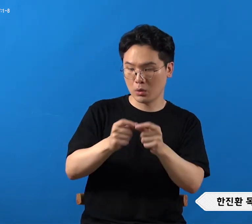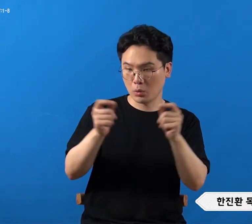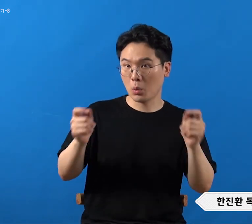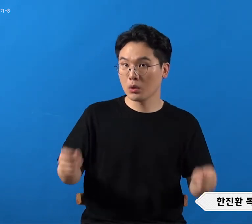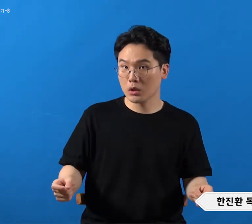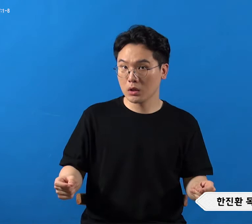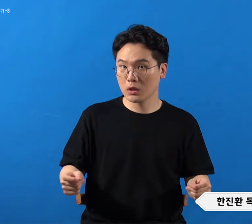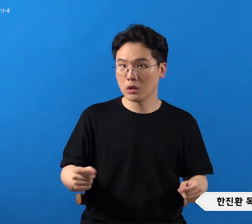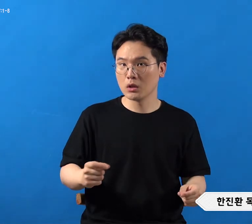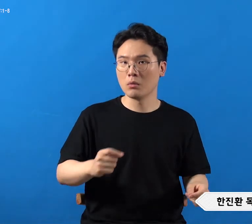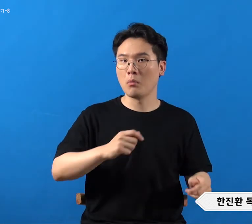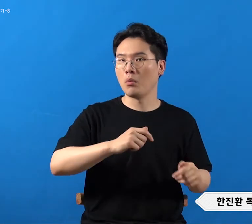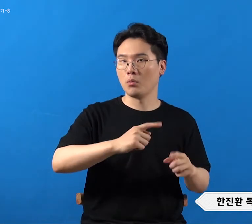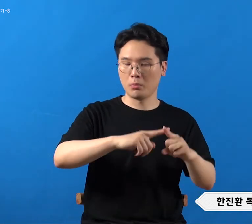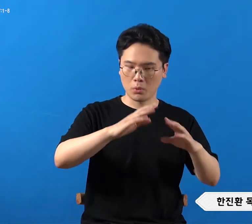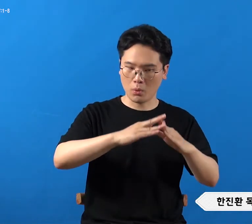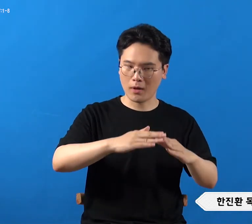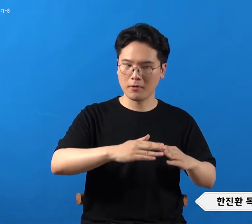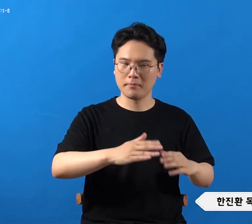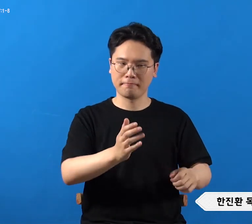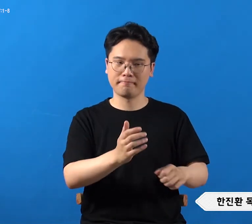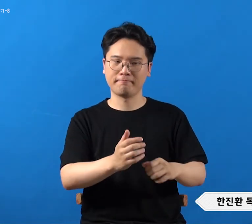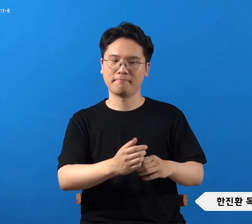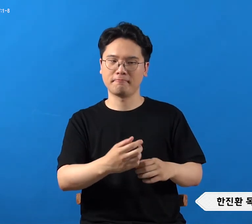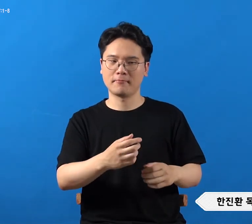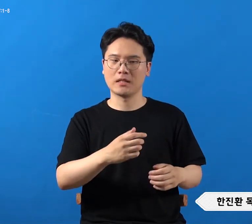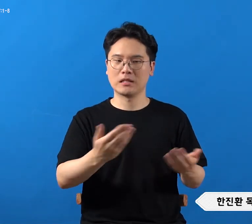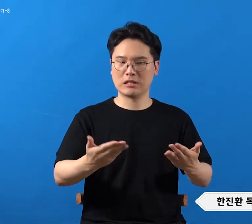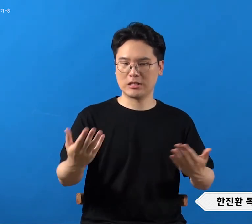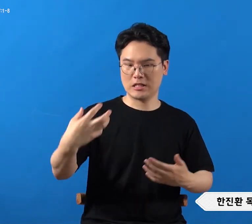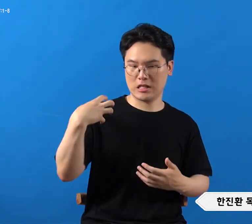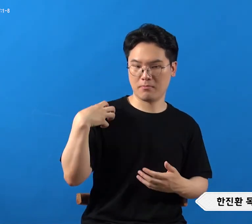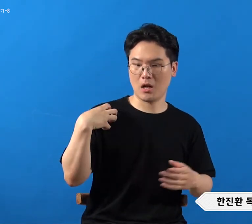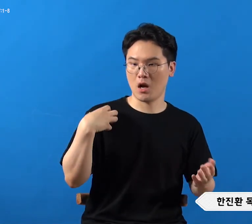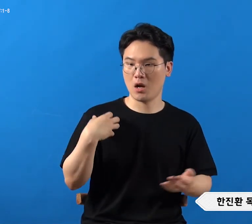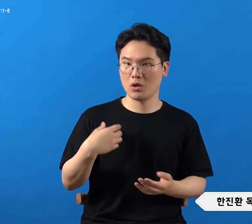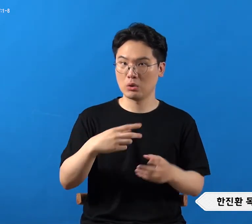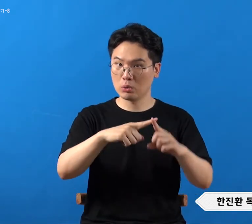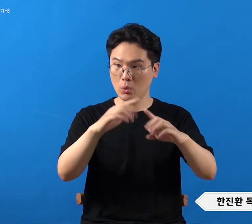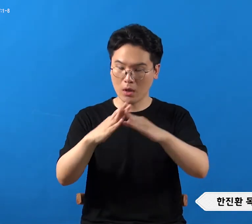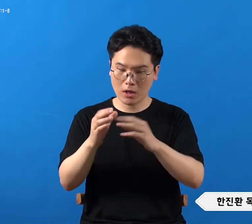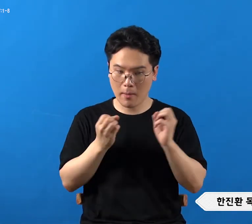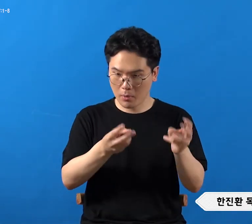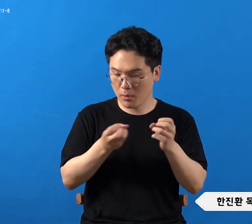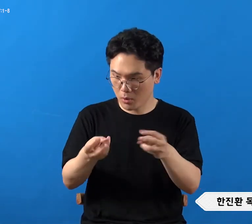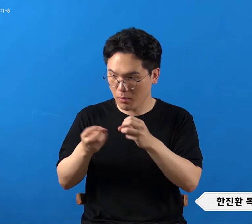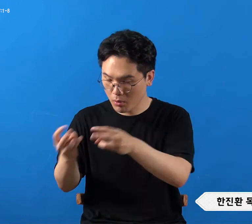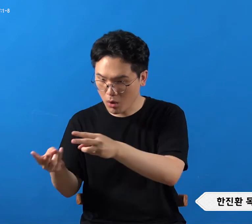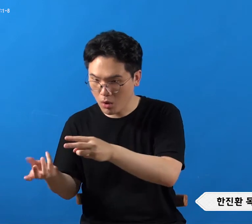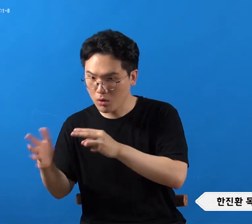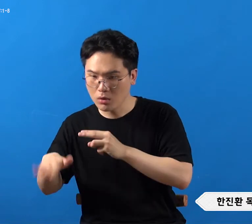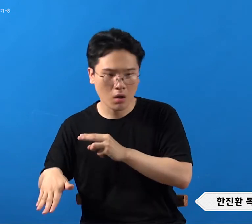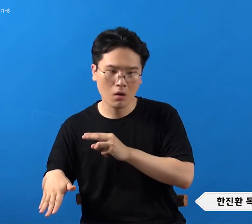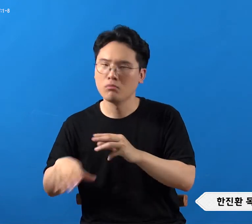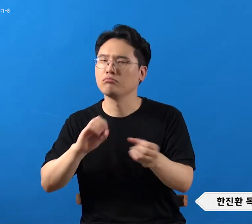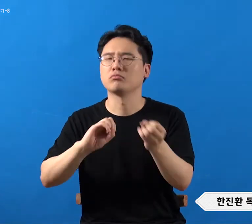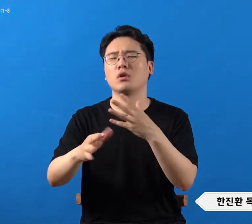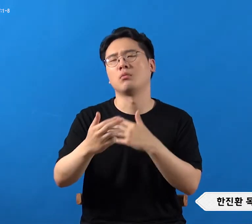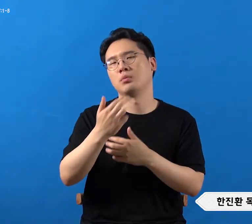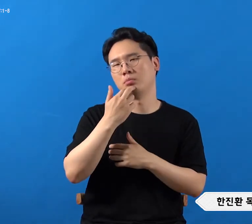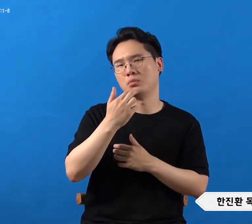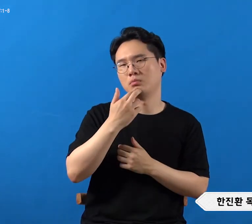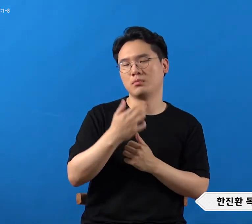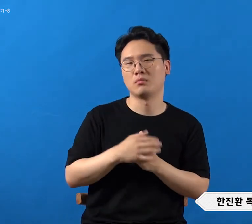교회는 금액이 크든 적든 호응을 해줄 줄로 생각을 했습니다. 그런데 몇 달이 지나도